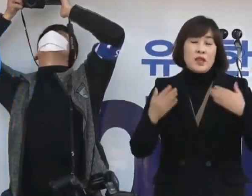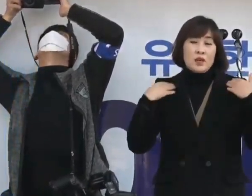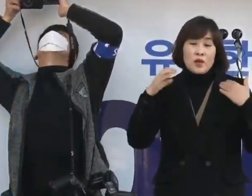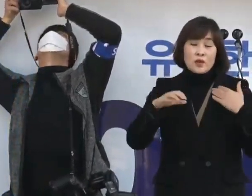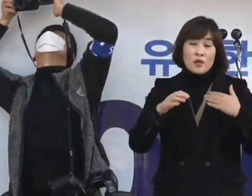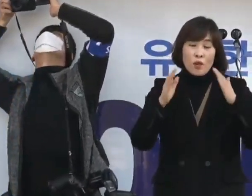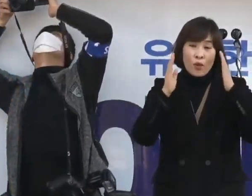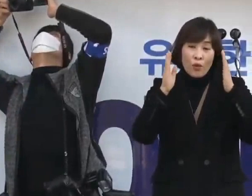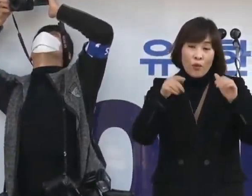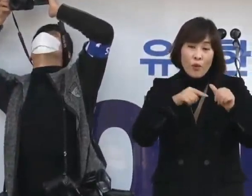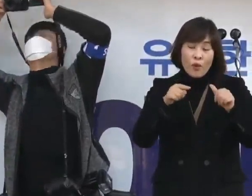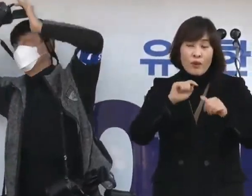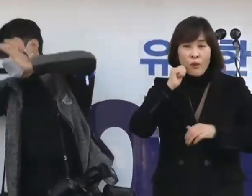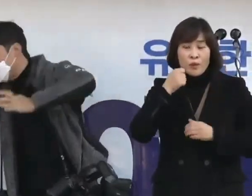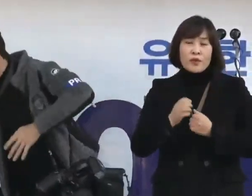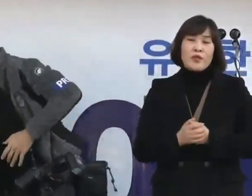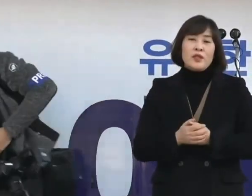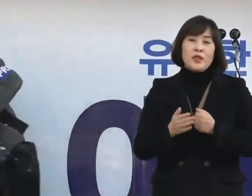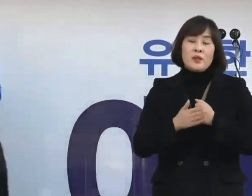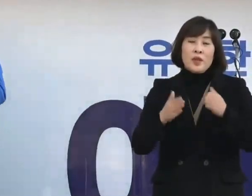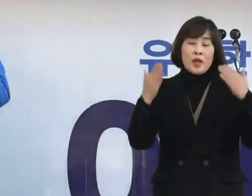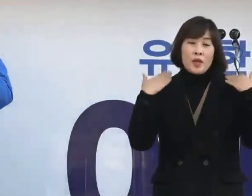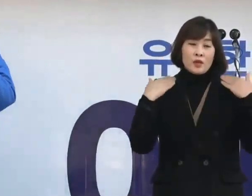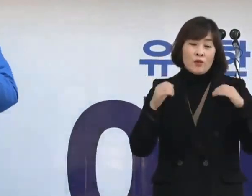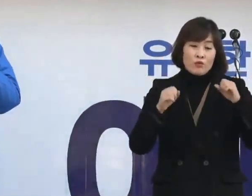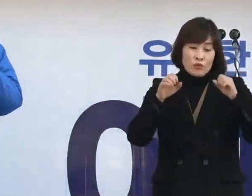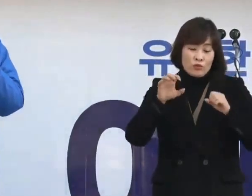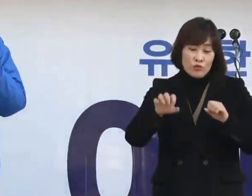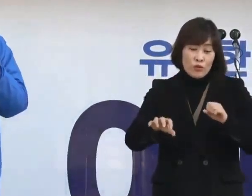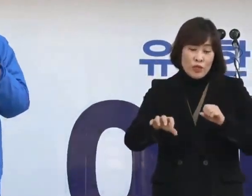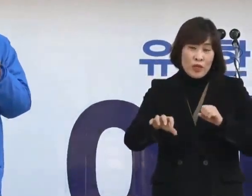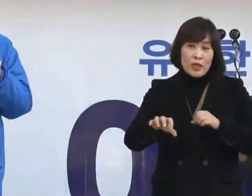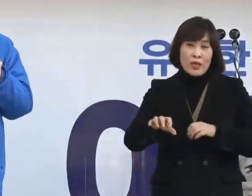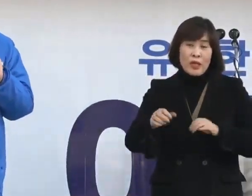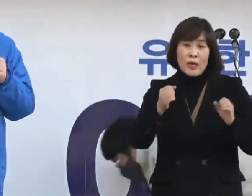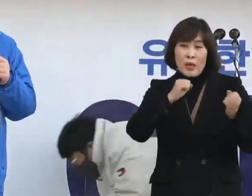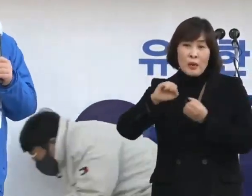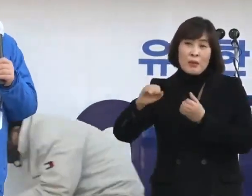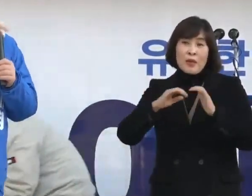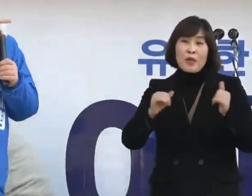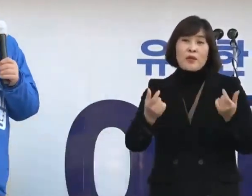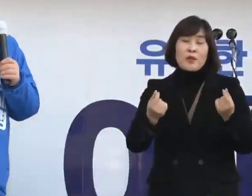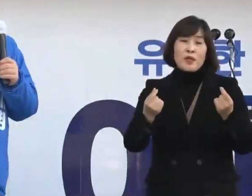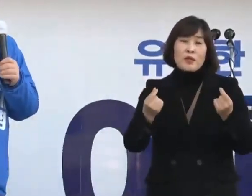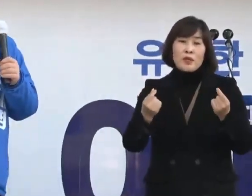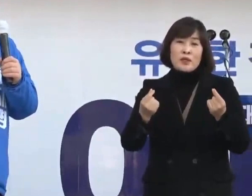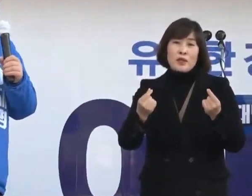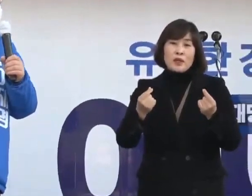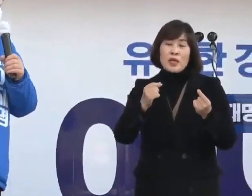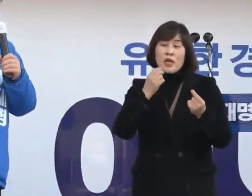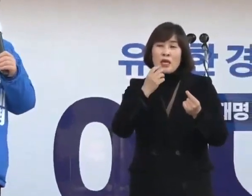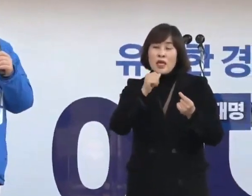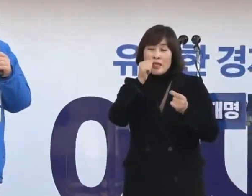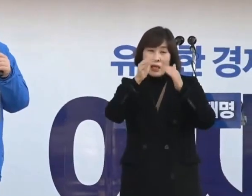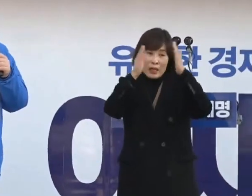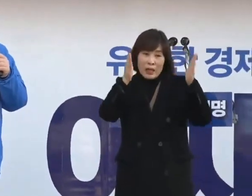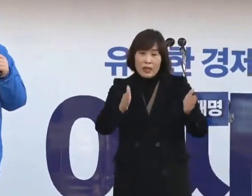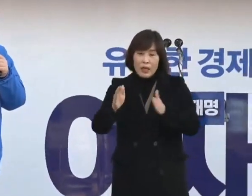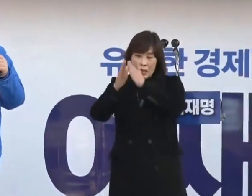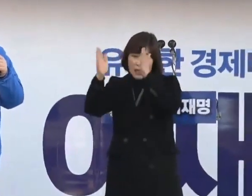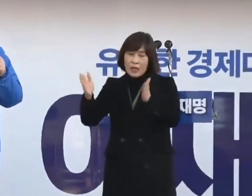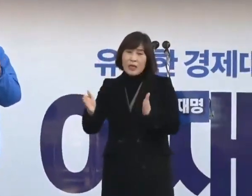학교에서 수업을 할 수가 없어요. 그래서 학교 운동장에 지금 피난민들처럼 컨테이너 놓고 공부하고 있습니다,